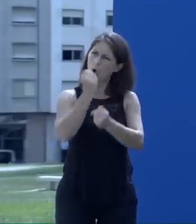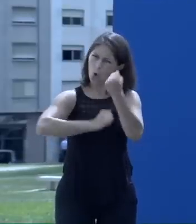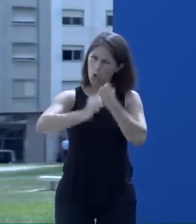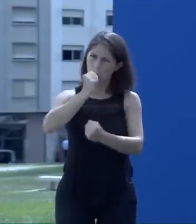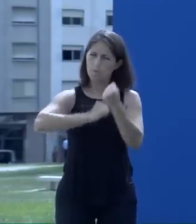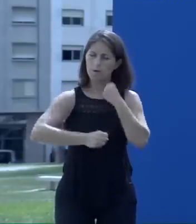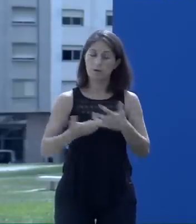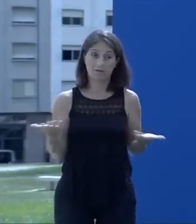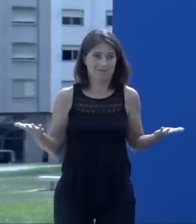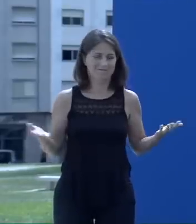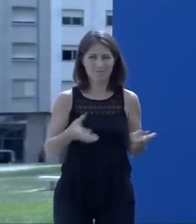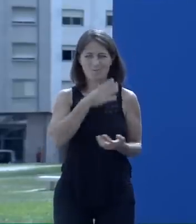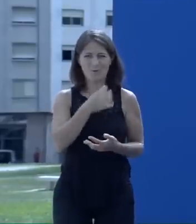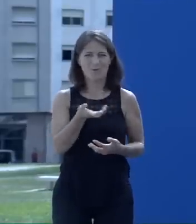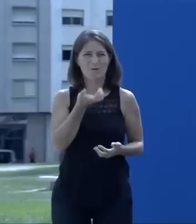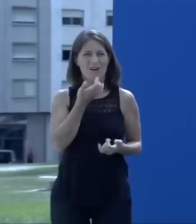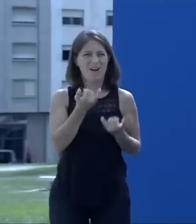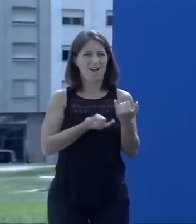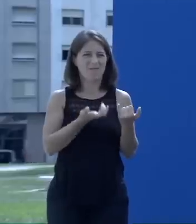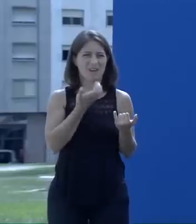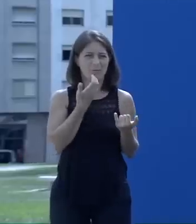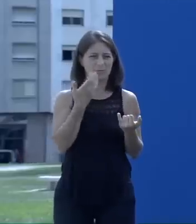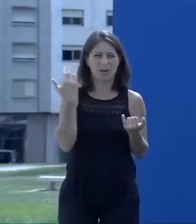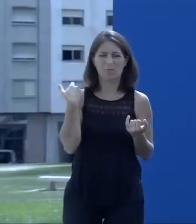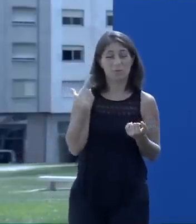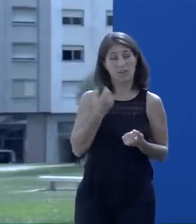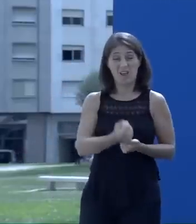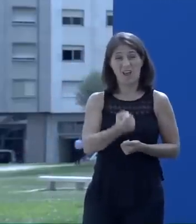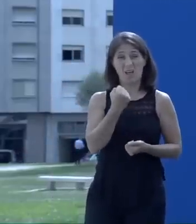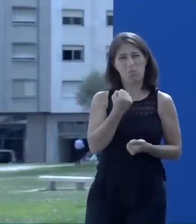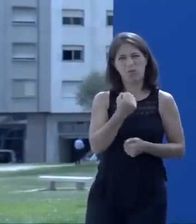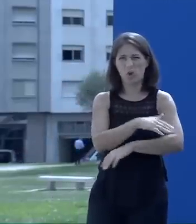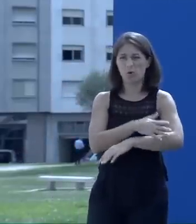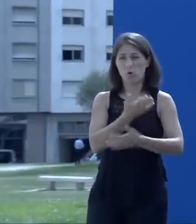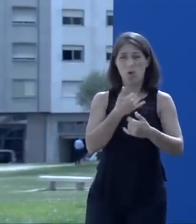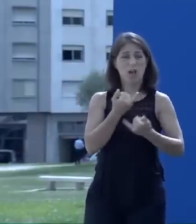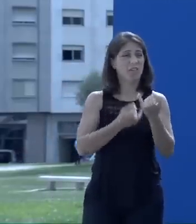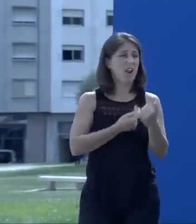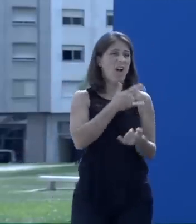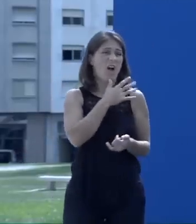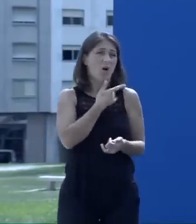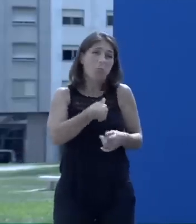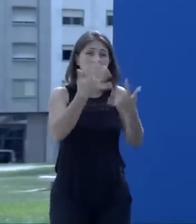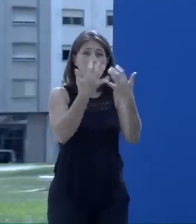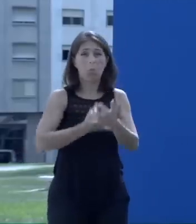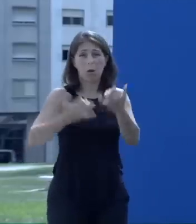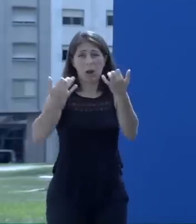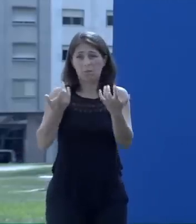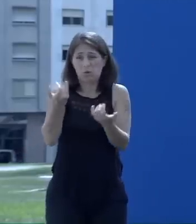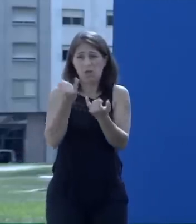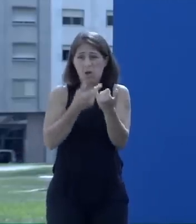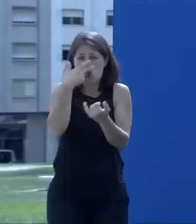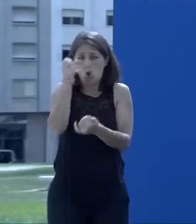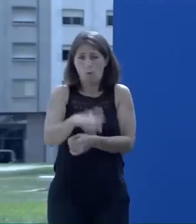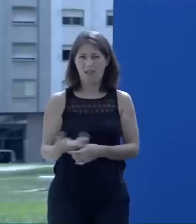porque senón pasaríanos, como decía Luchani, o poder antisoberano acabará con todos nós. Teremos un Parlamento Nacional que non valga para nada, como fixo Feijóo.